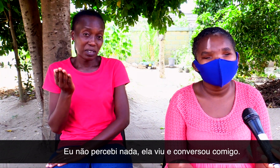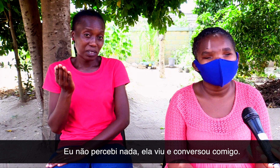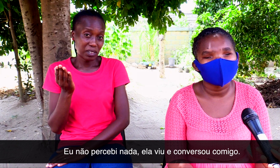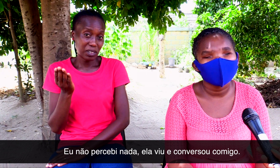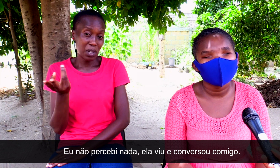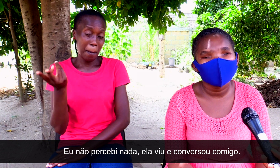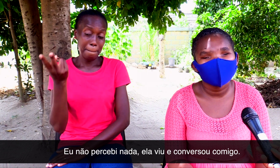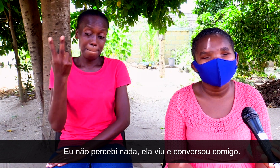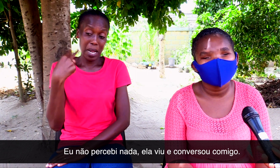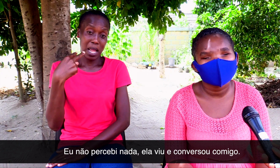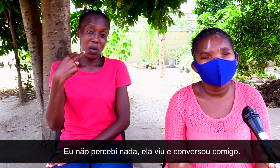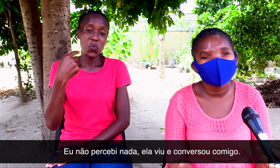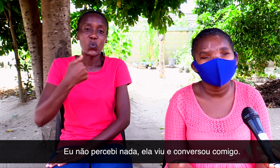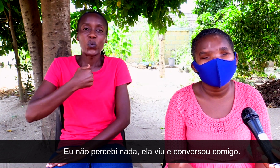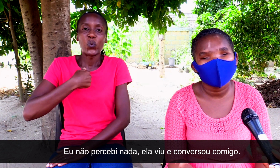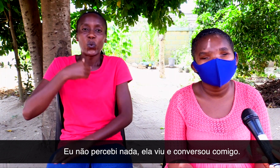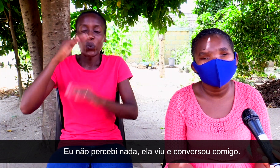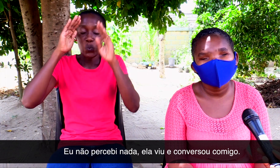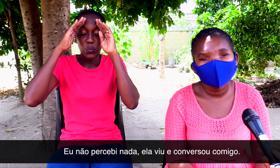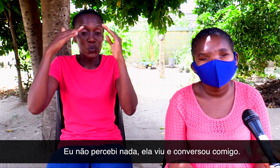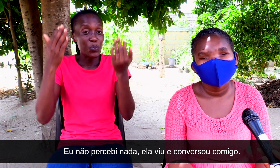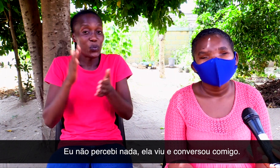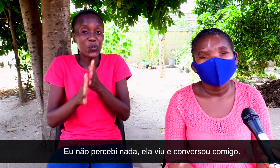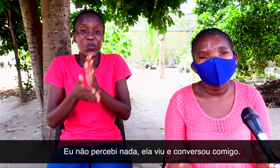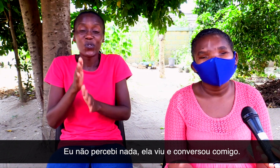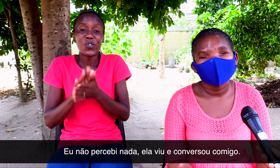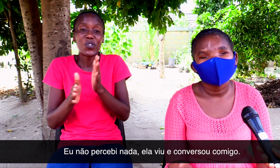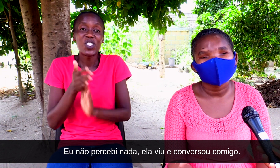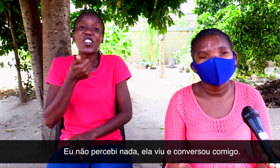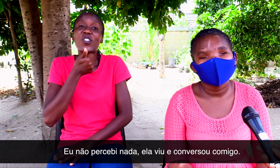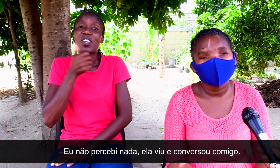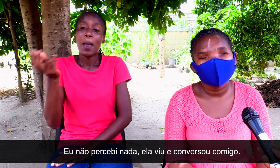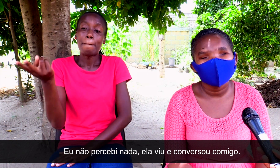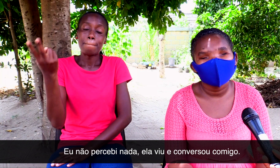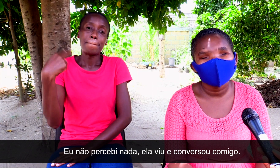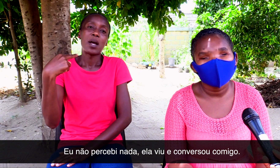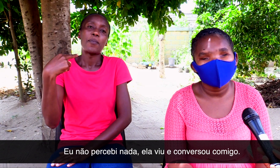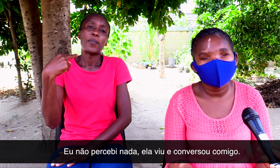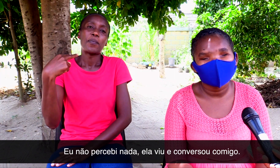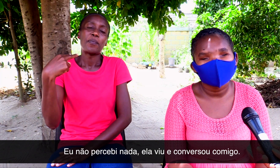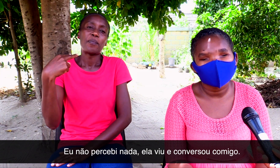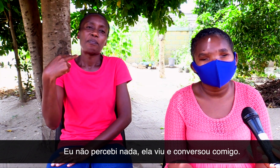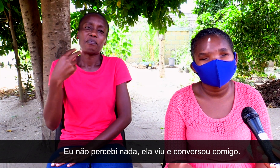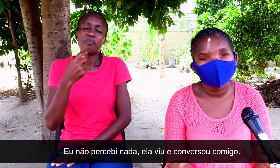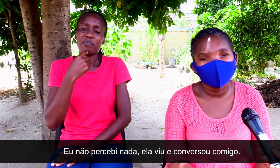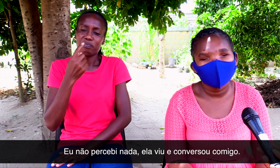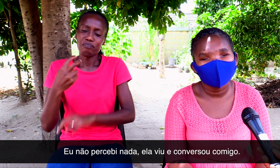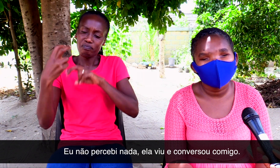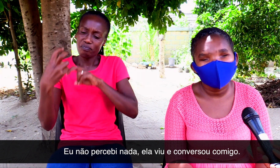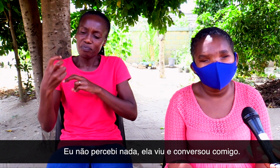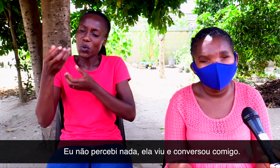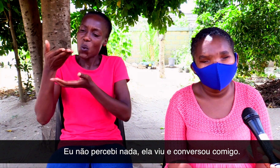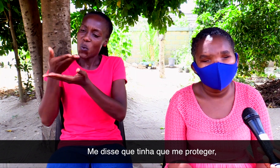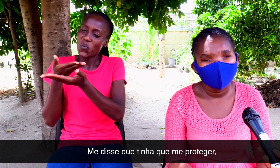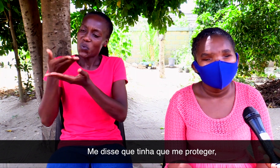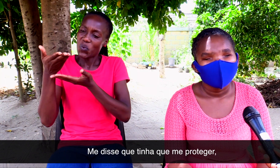ela que me viu, eu não percebi nada. Ela é quem viu aquilo, ela conversou